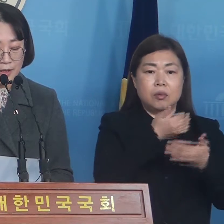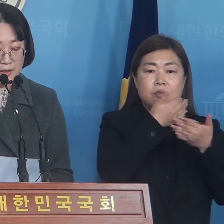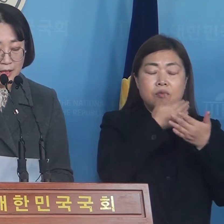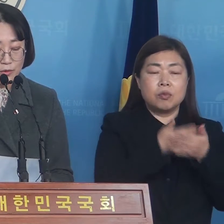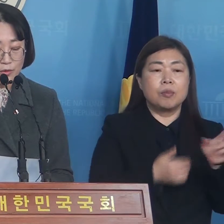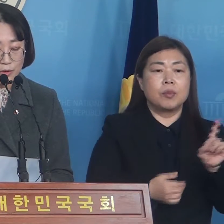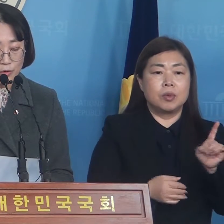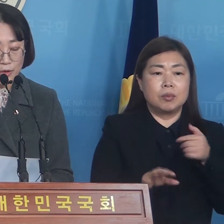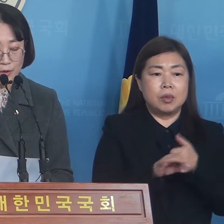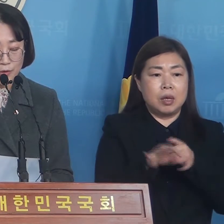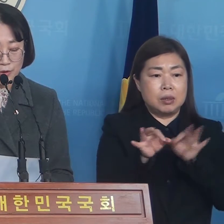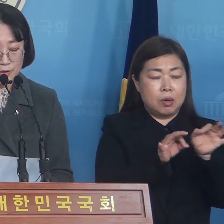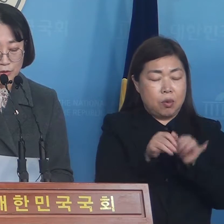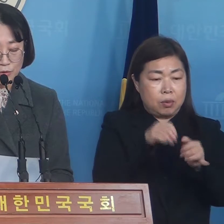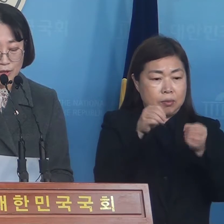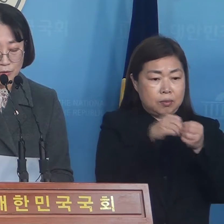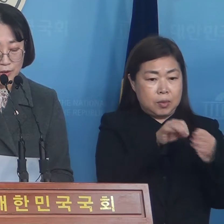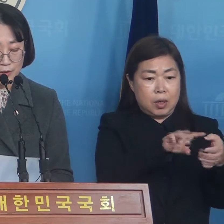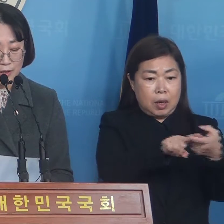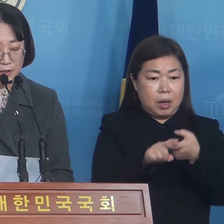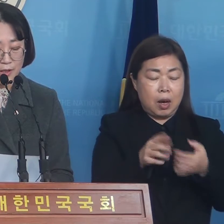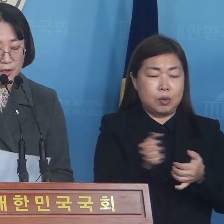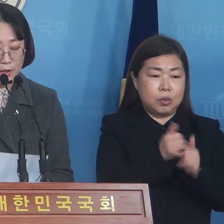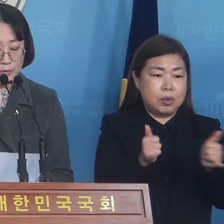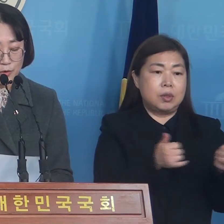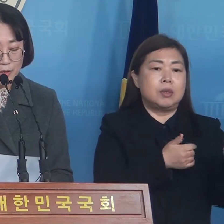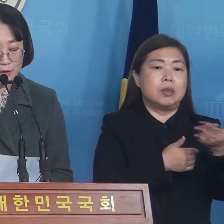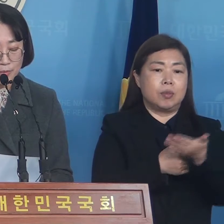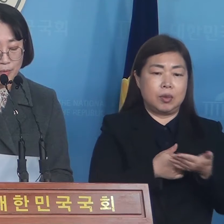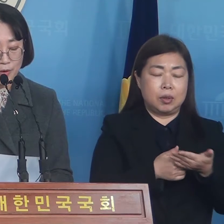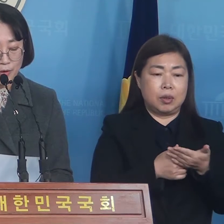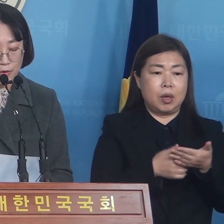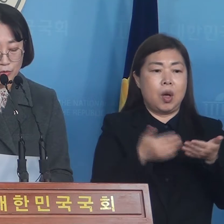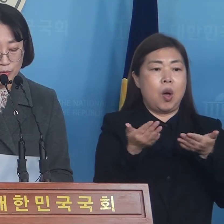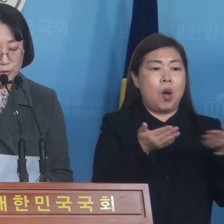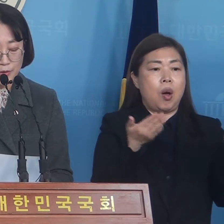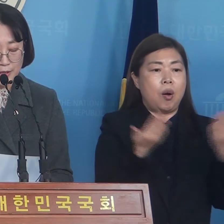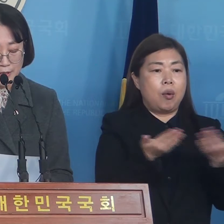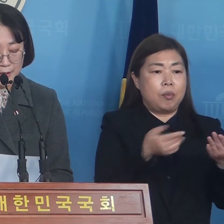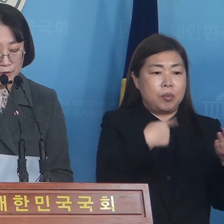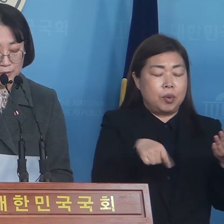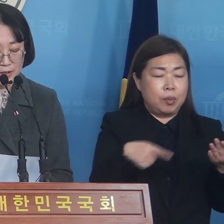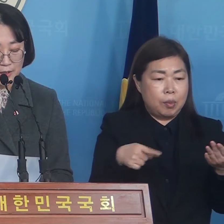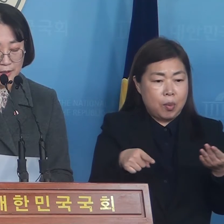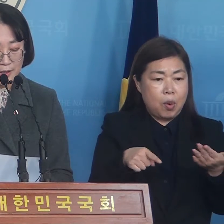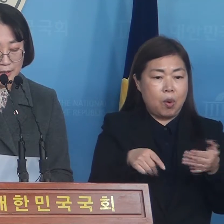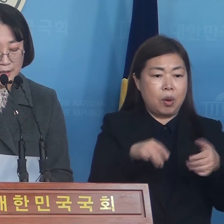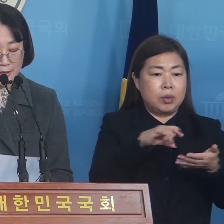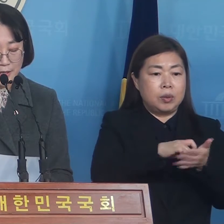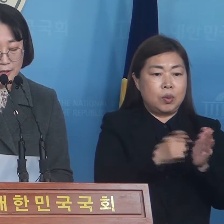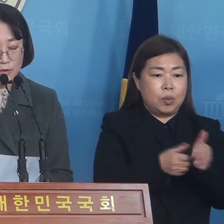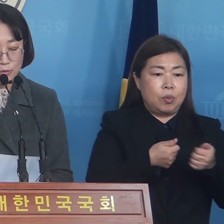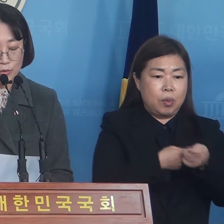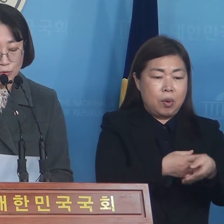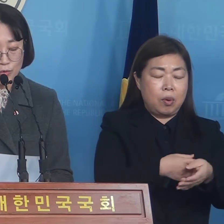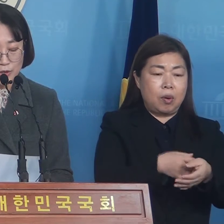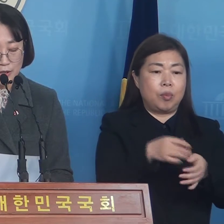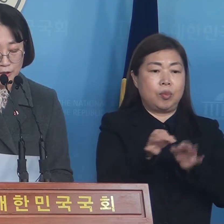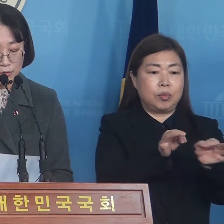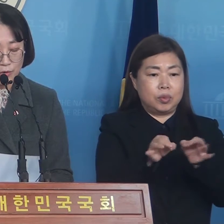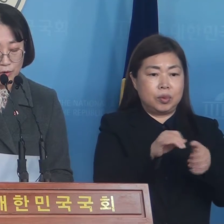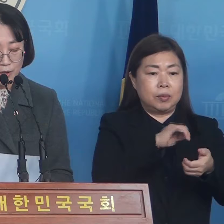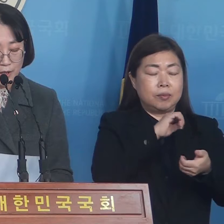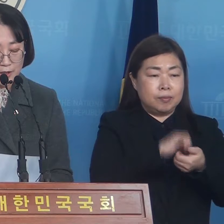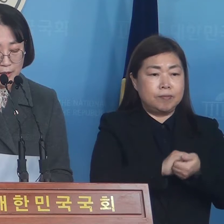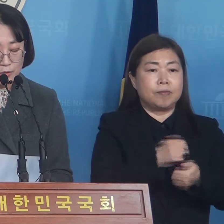건 상권을 공유하고 있는 소상공인들이 업종과 점포 규모 등의 제한 없이 하나의 상인